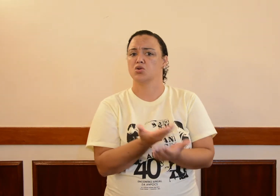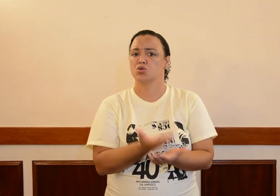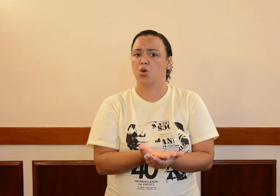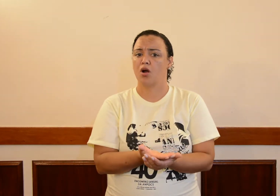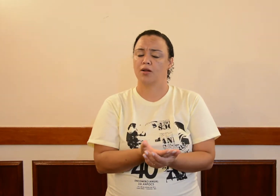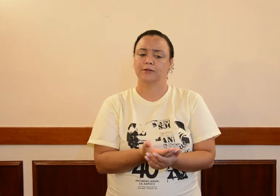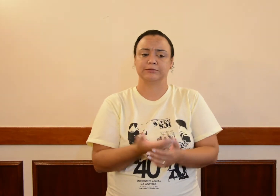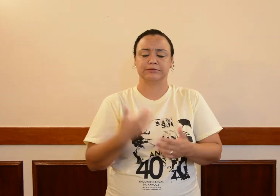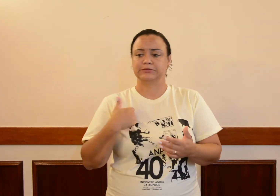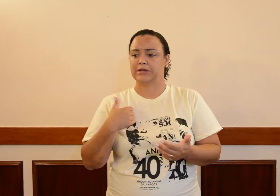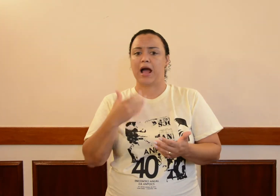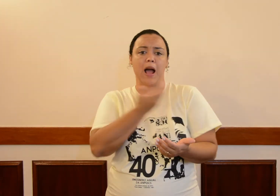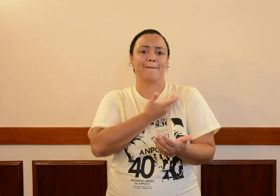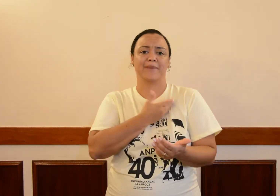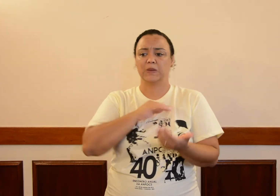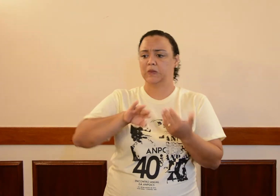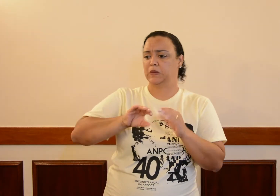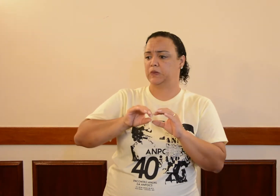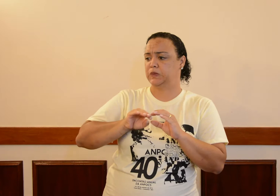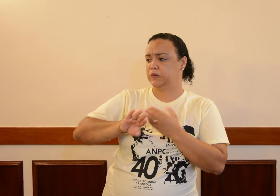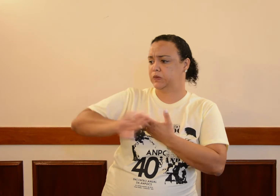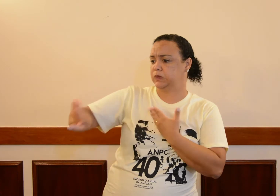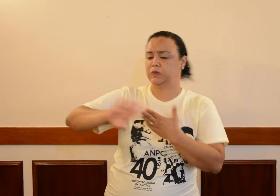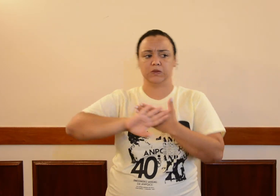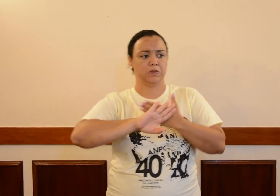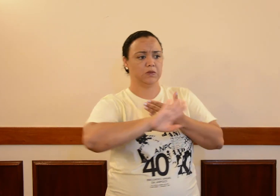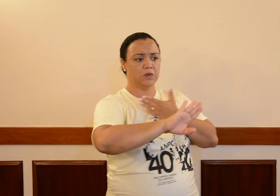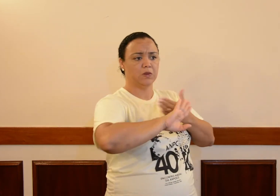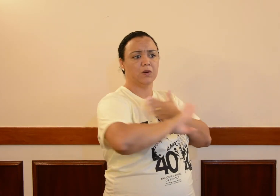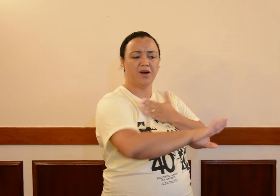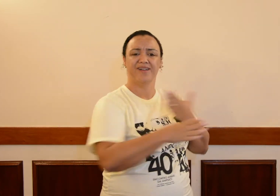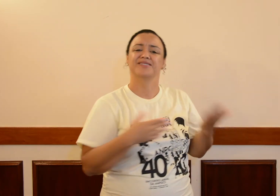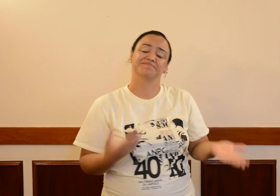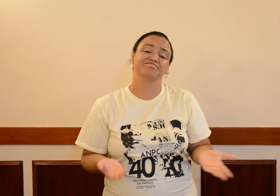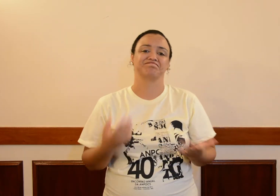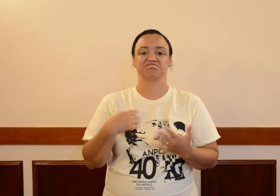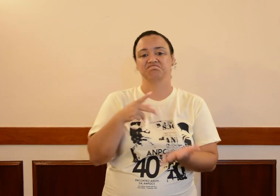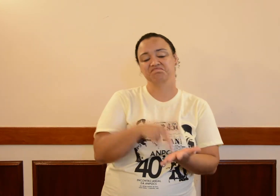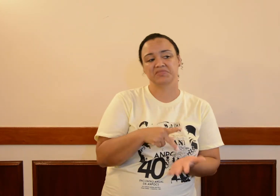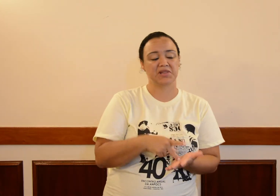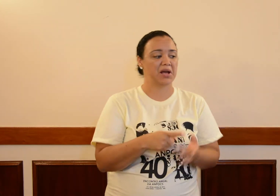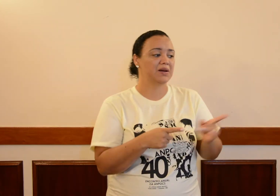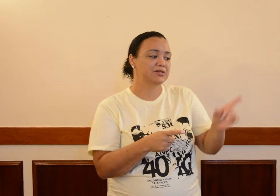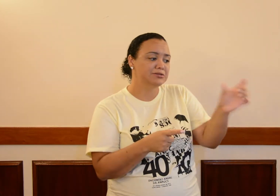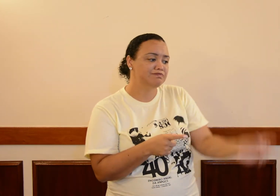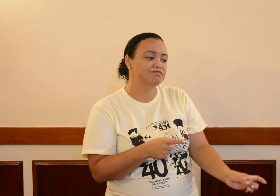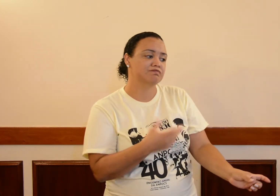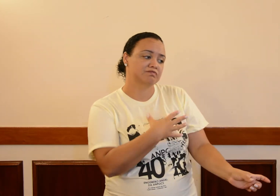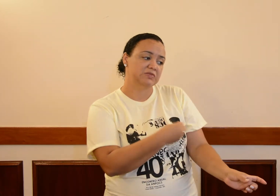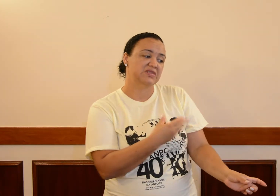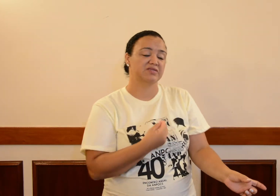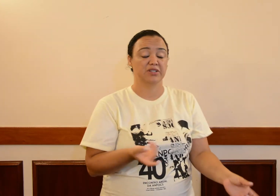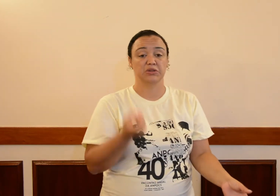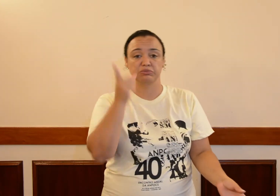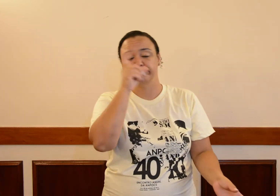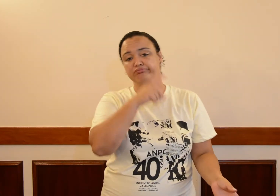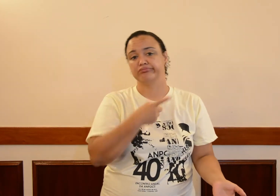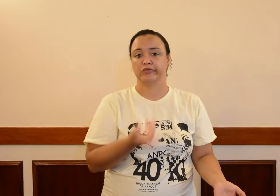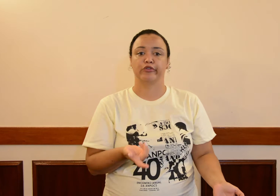amigos. Meninos como ele têm dificuldade, né, de ter amizades, diz ela um dia para mim. Poucas